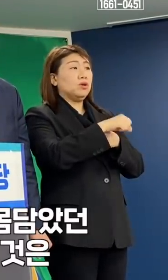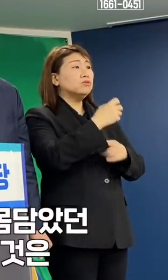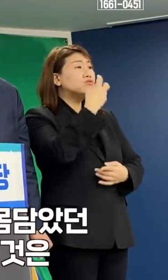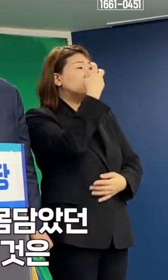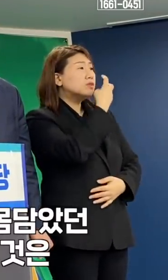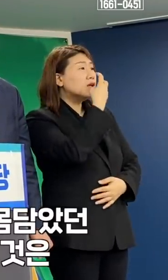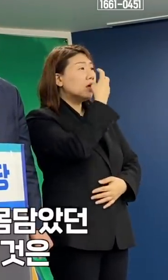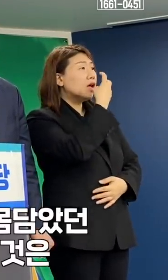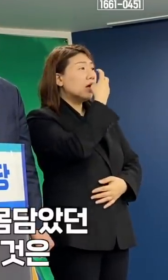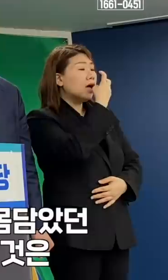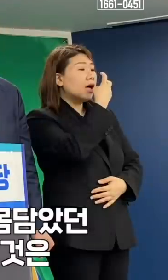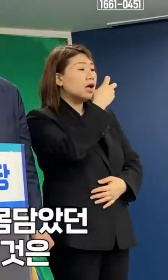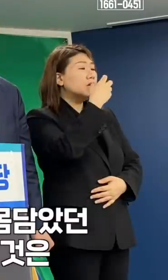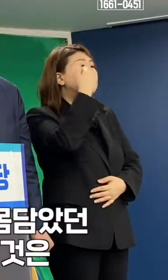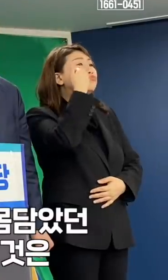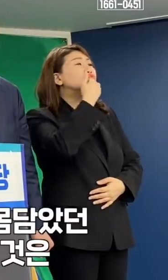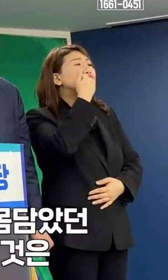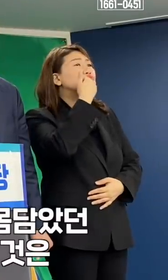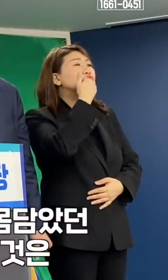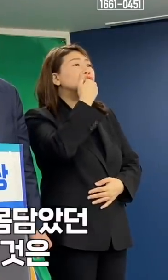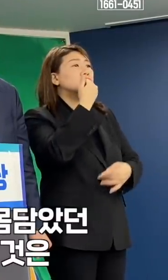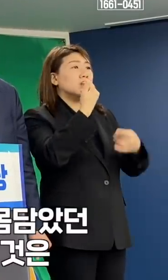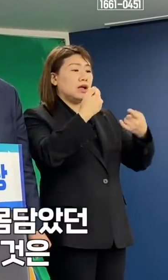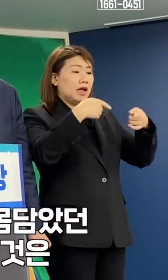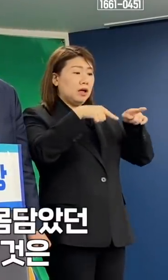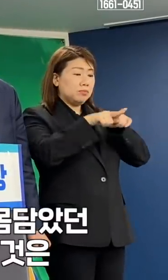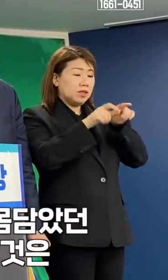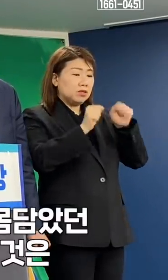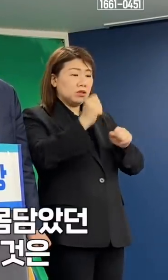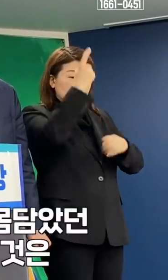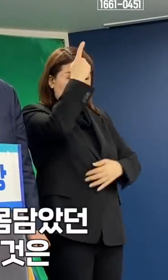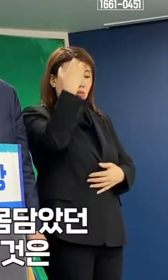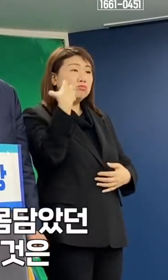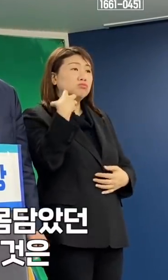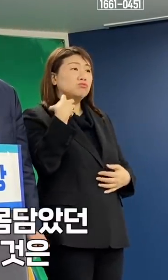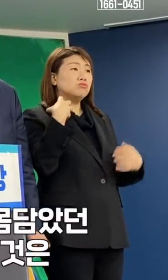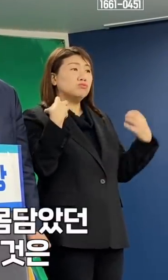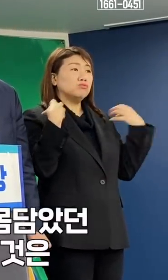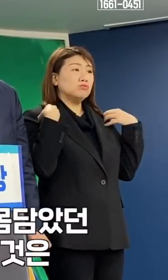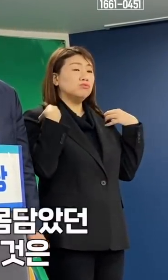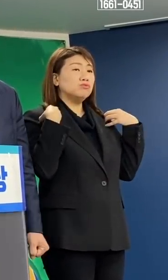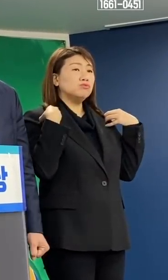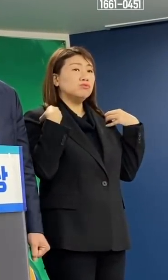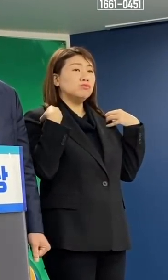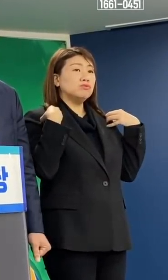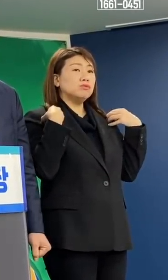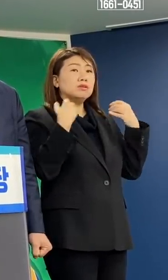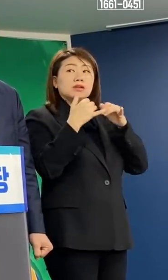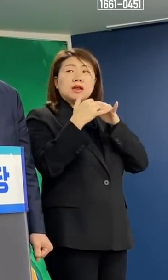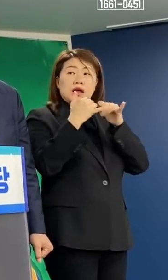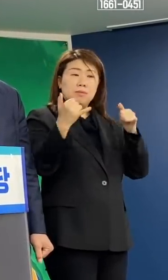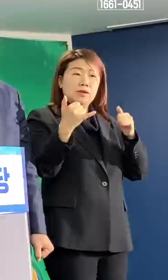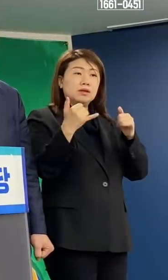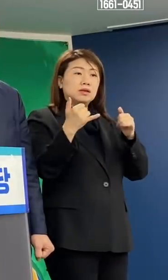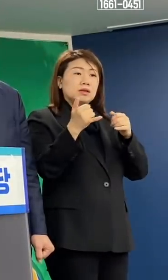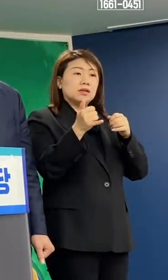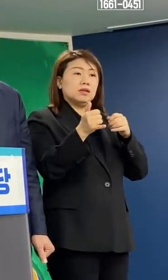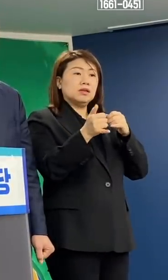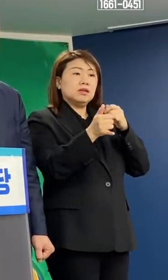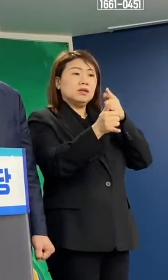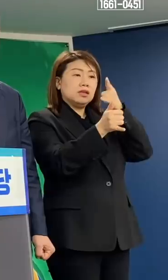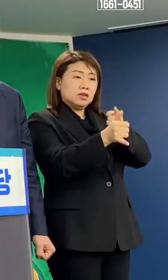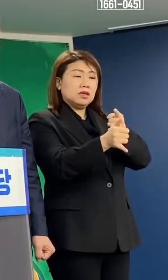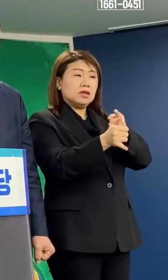심지어 자신이 한때 몸담았던 정부 인사들을 향해서 하겠다고 하는 것을 선언한 것은 제가 볼 때는 참으로